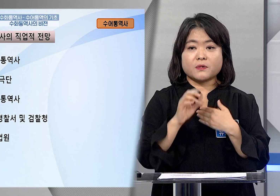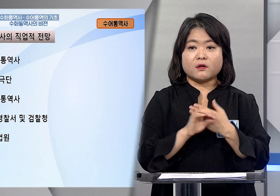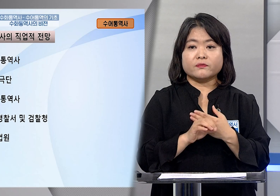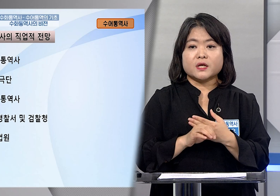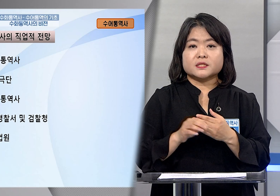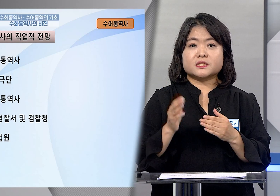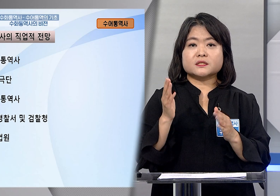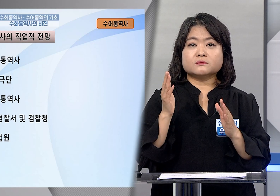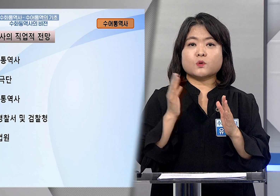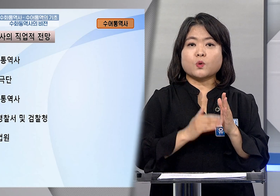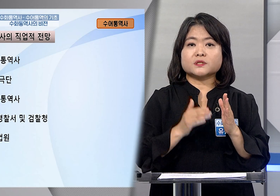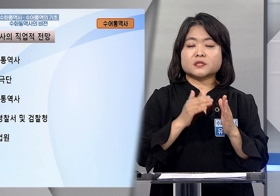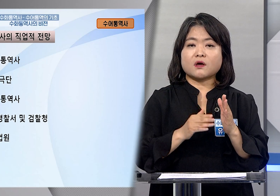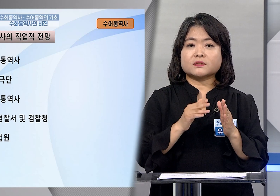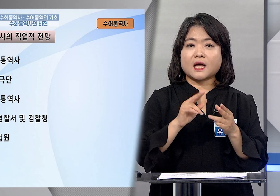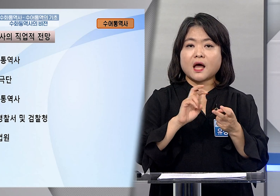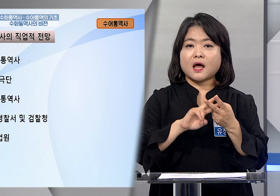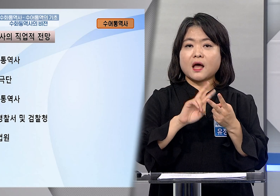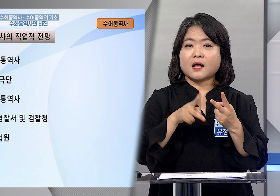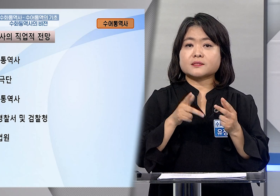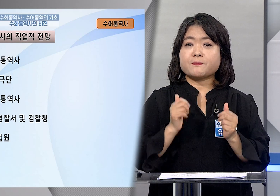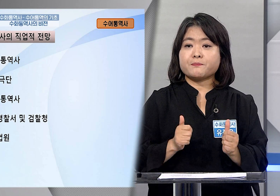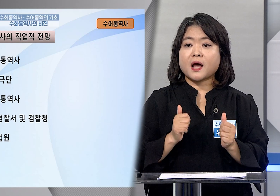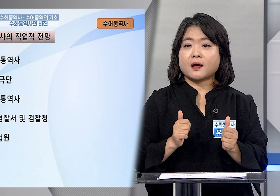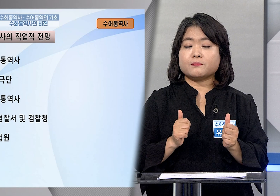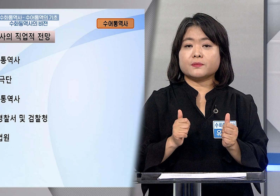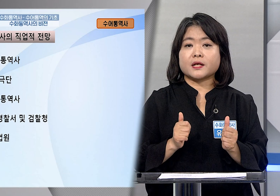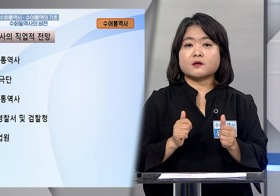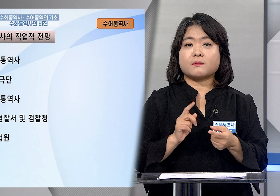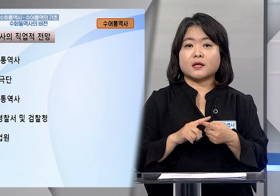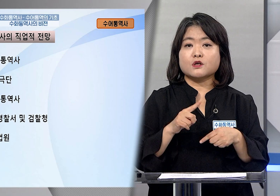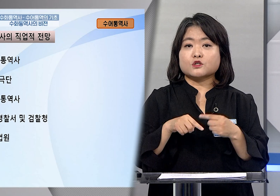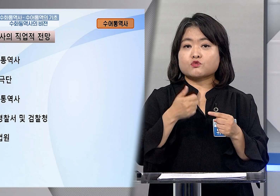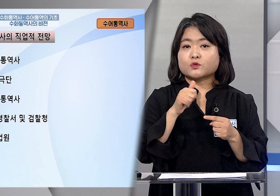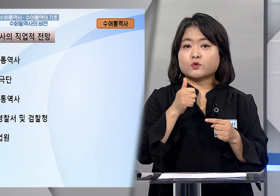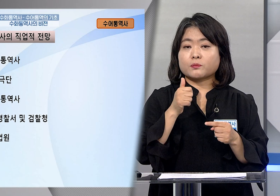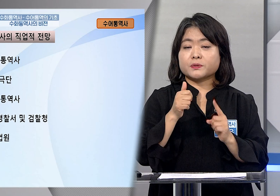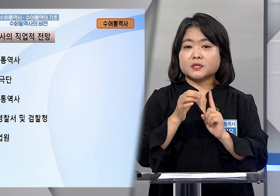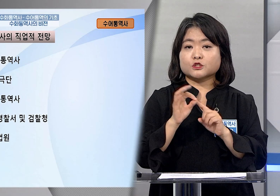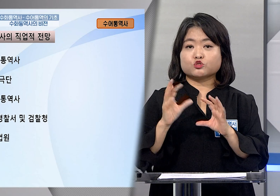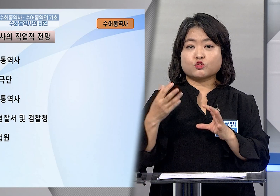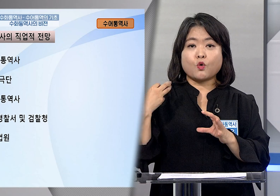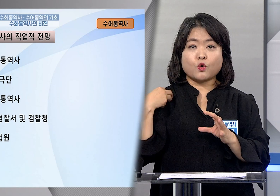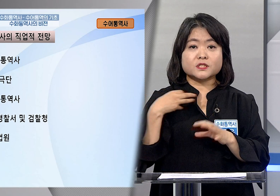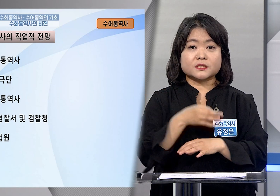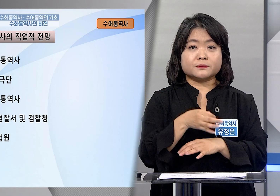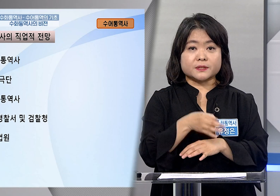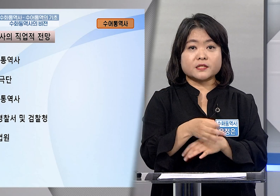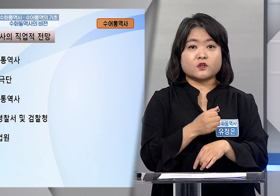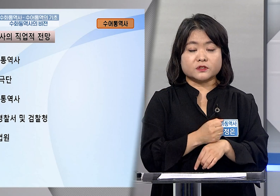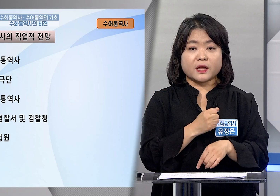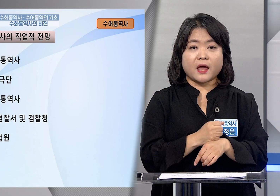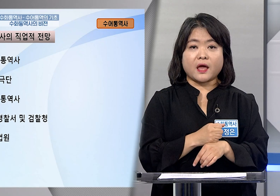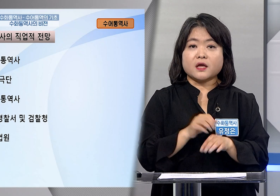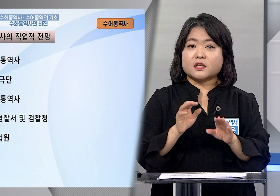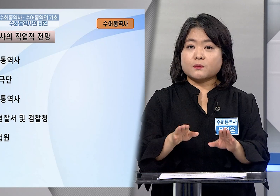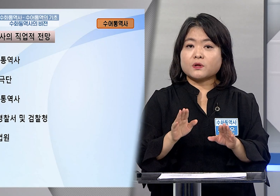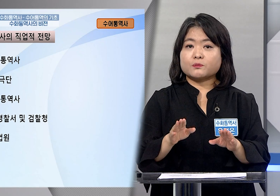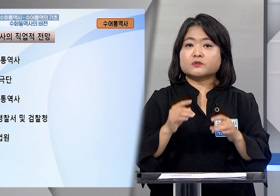왜냐하면 지금 공식 형사 재판에서만 수화 통역비를 국고 지급을 했었는데